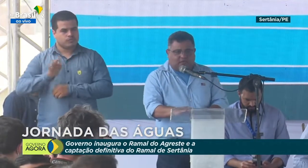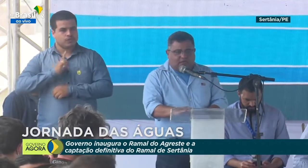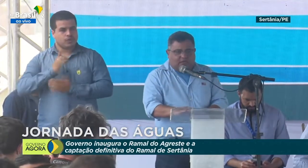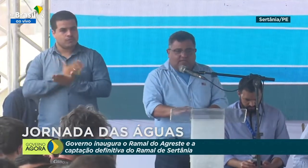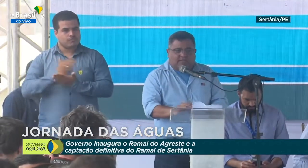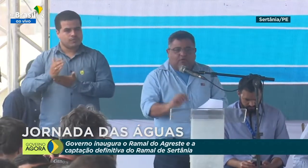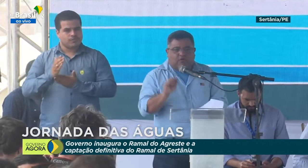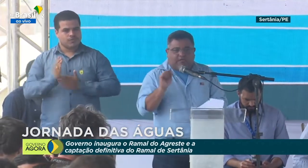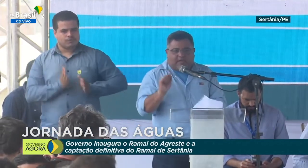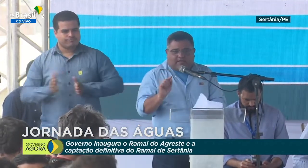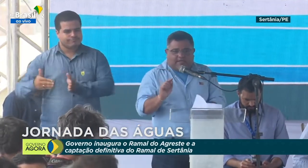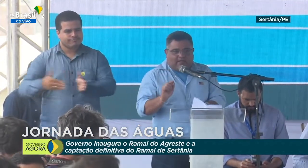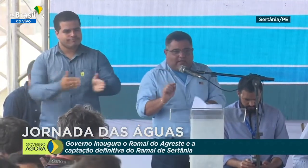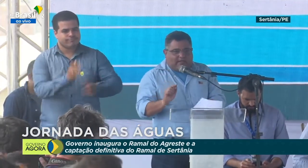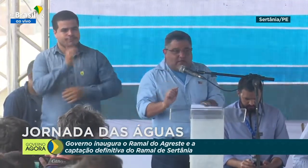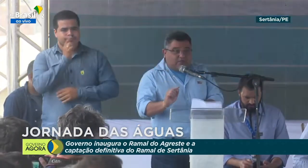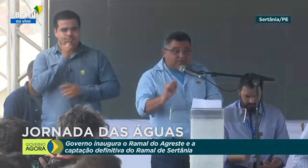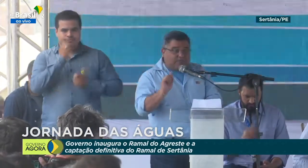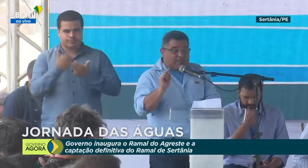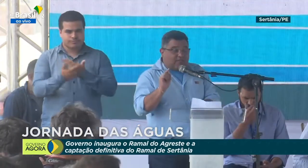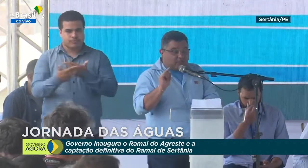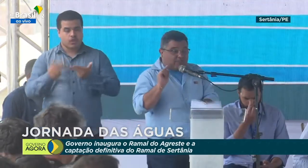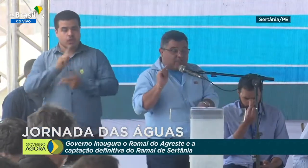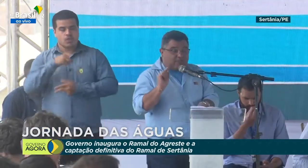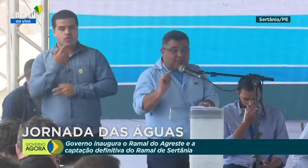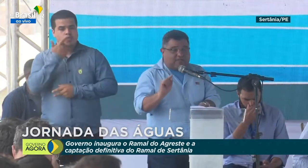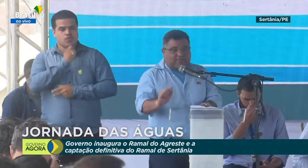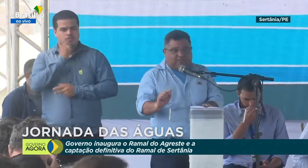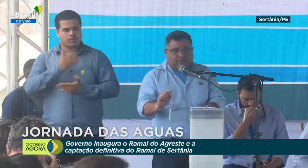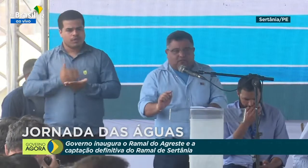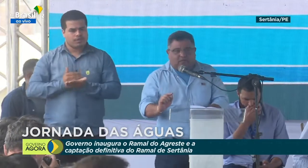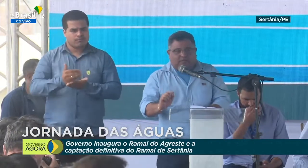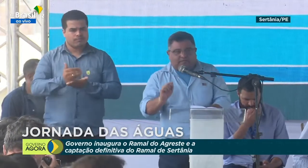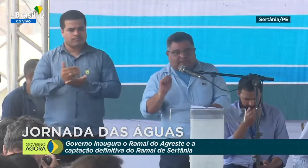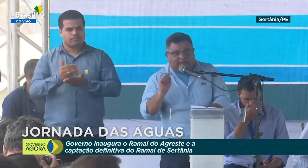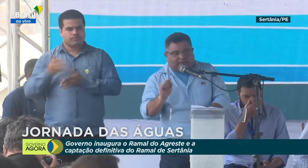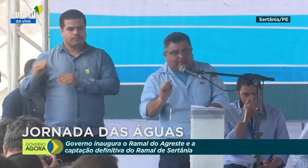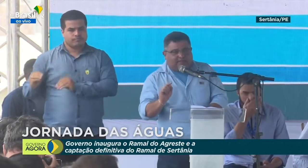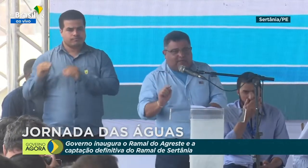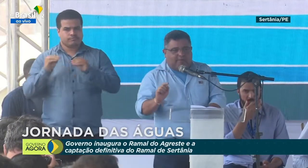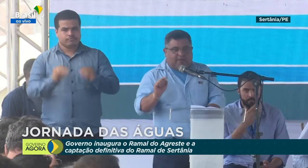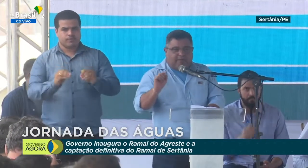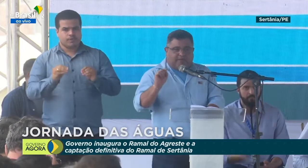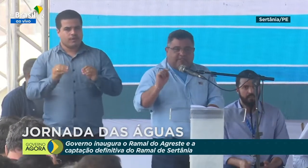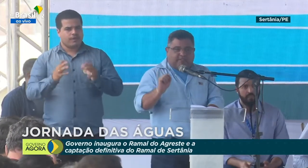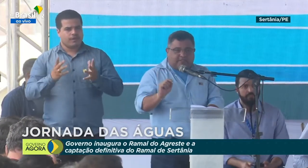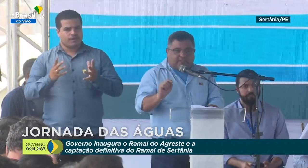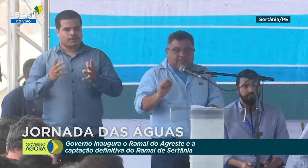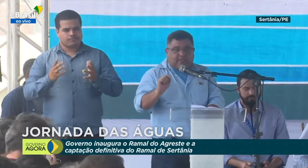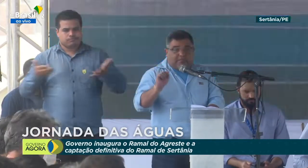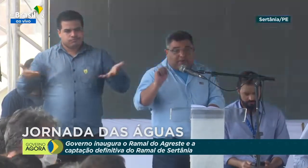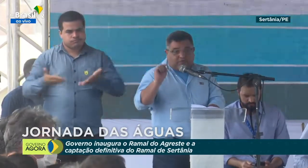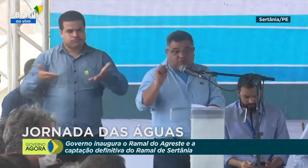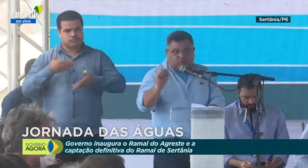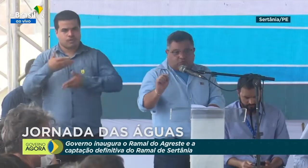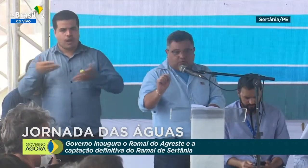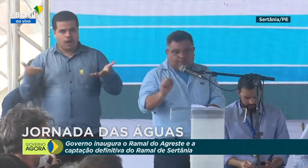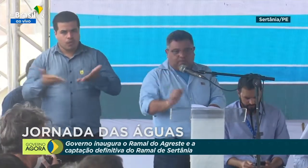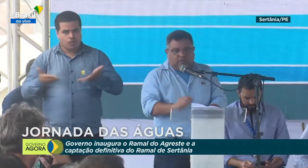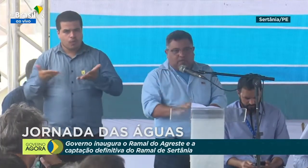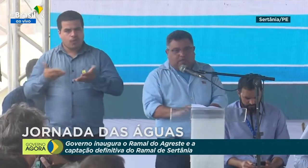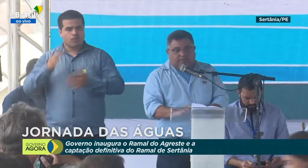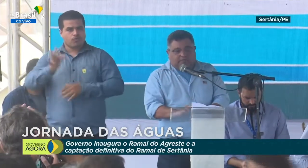Águas. Essa jornada, nós estamos trazendo entregas para o presente e para o